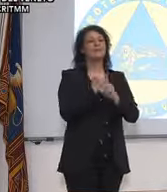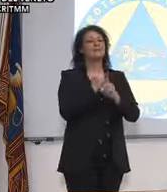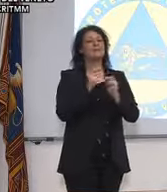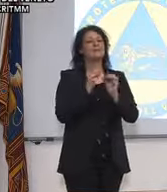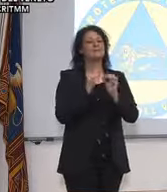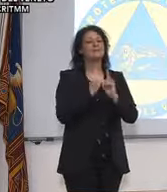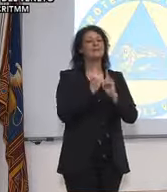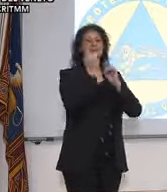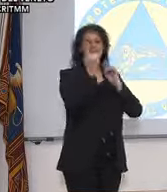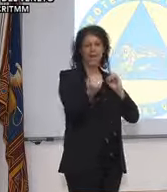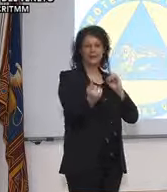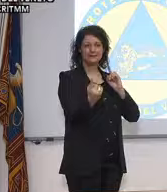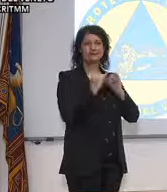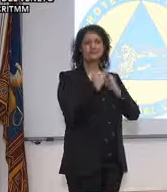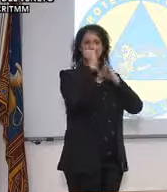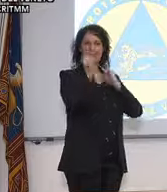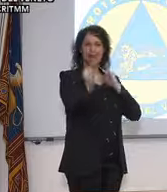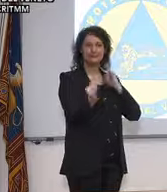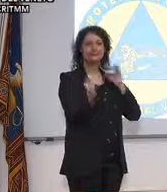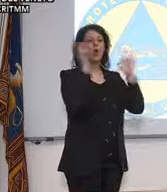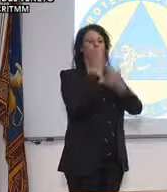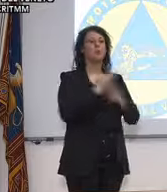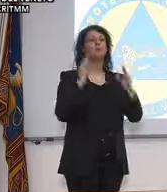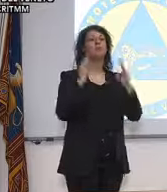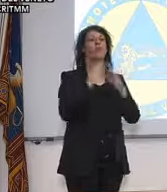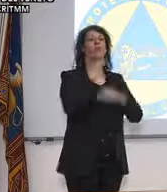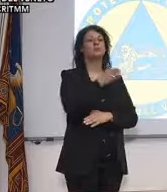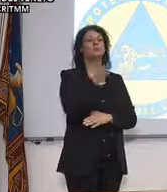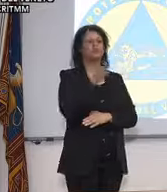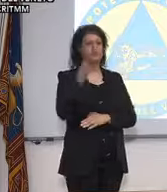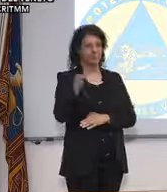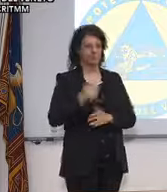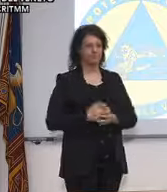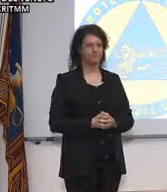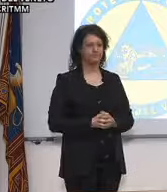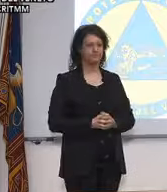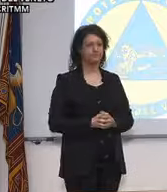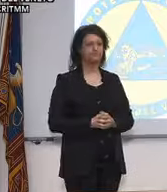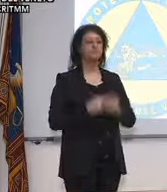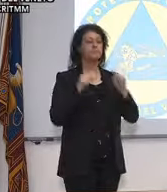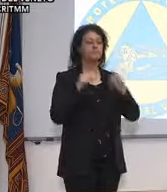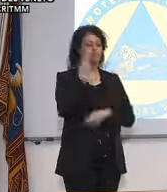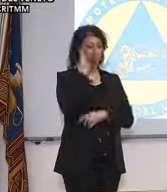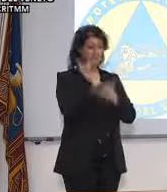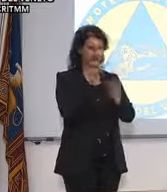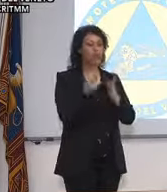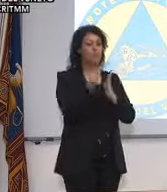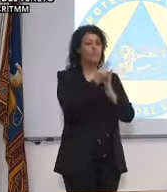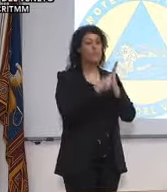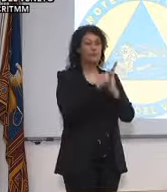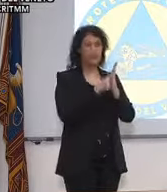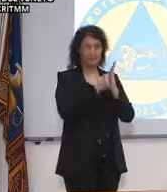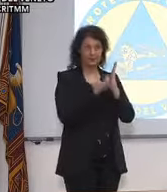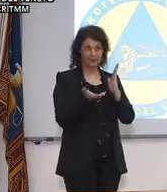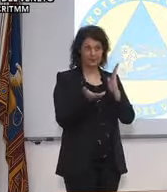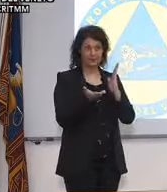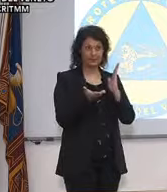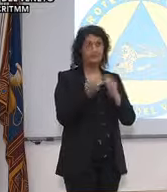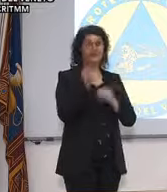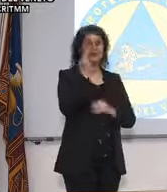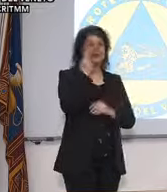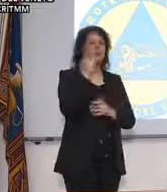oppure a domicilio. Adesso cercheremo di conciliare sia questa previsione, insomma, di questi progetti, metti anche chiamando uno alla volta i